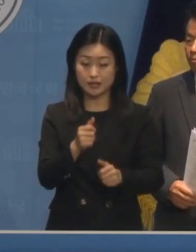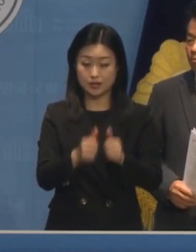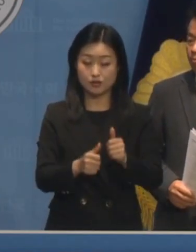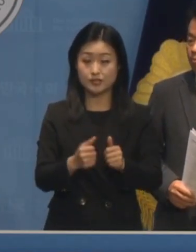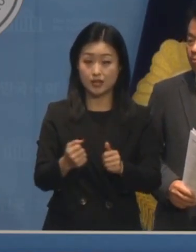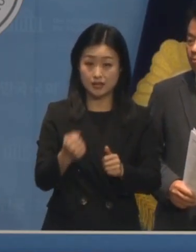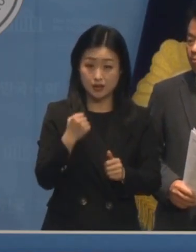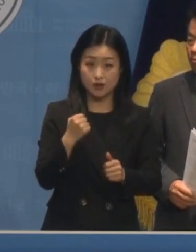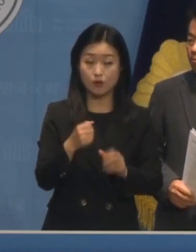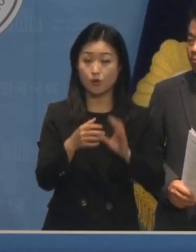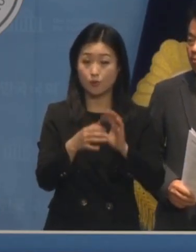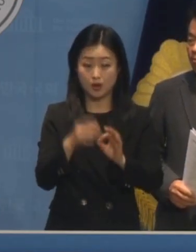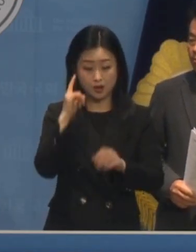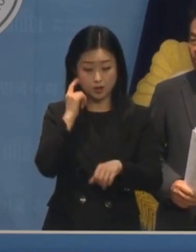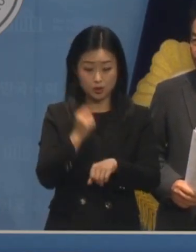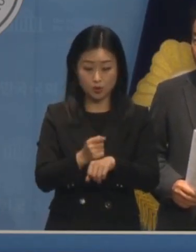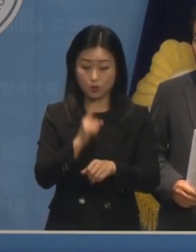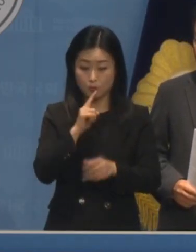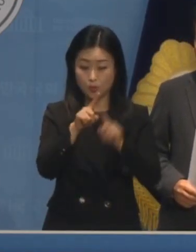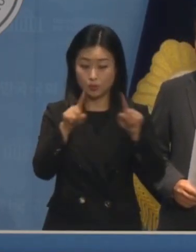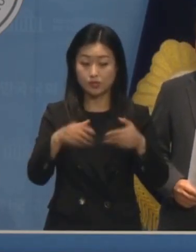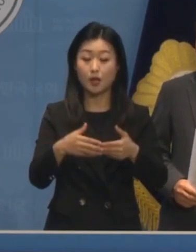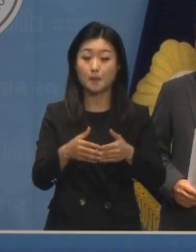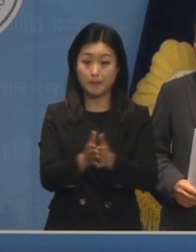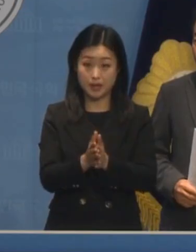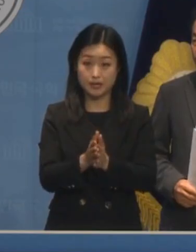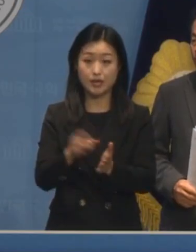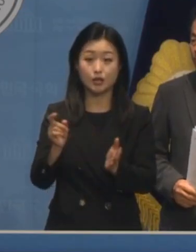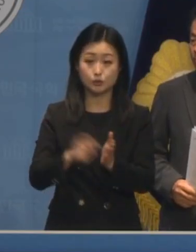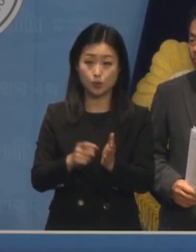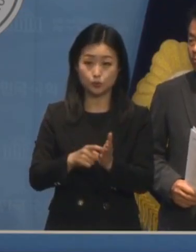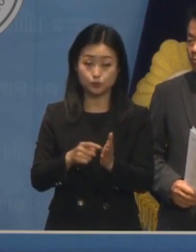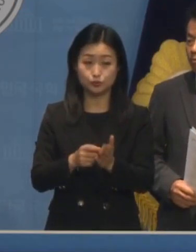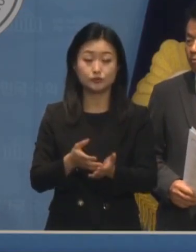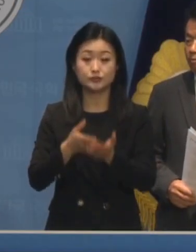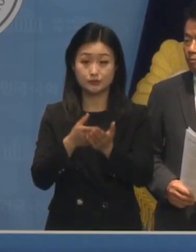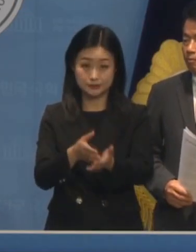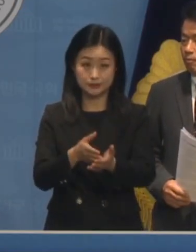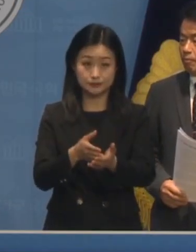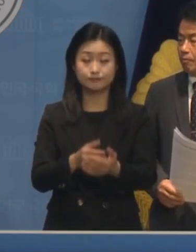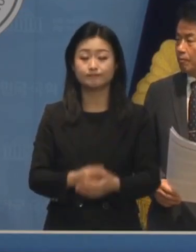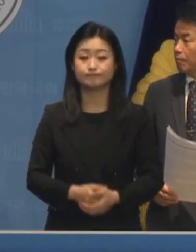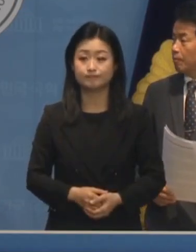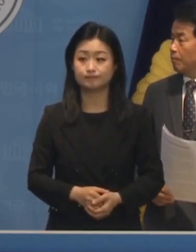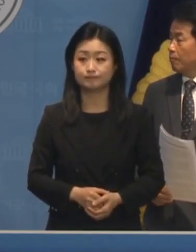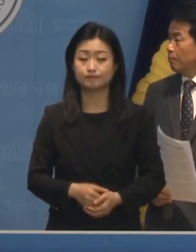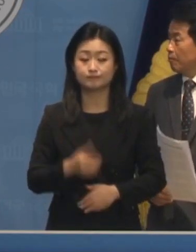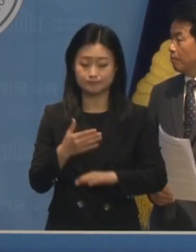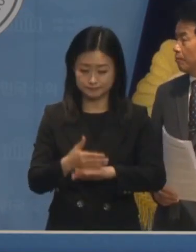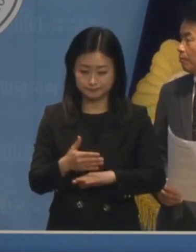강화방안 연구용역 보고서 폐기 촉구 기자회견 참가자 일동